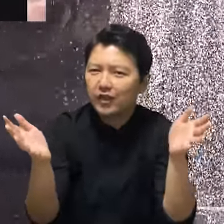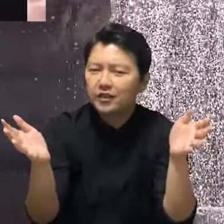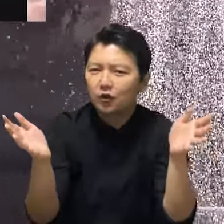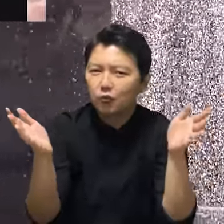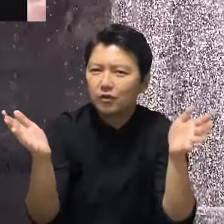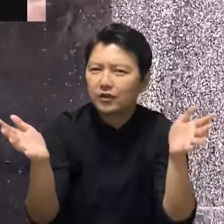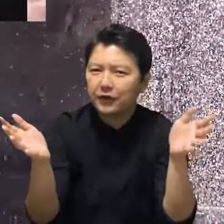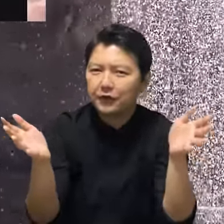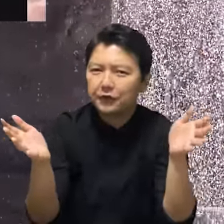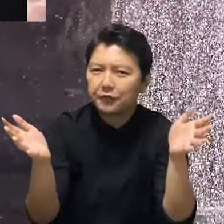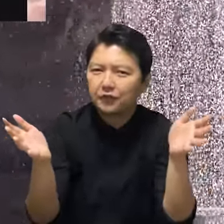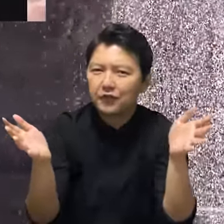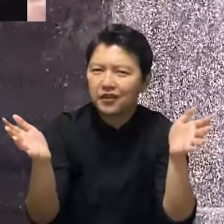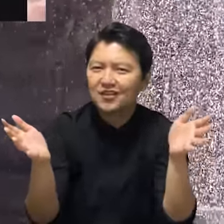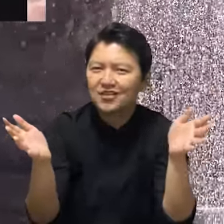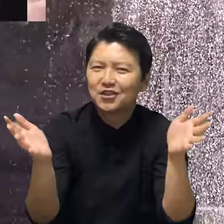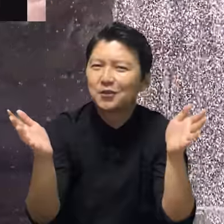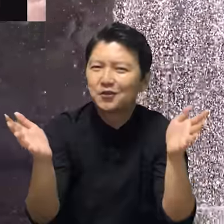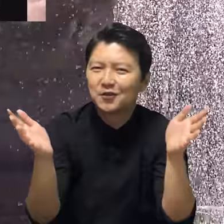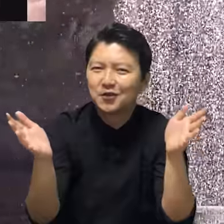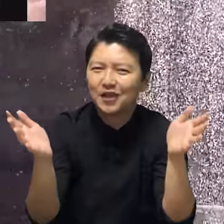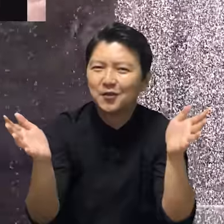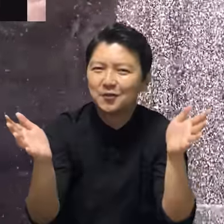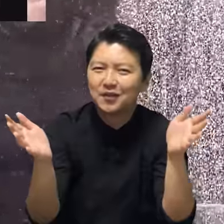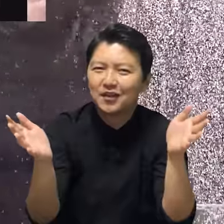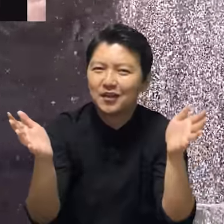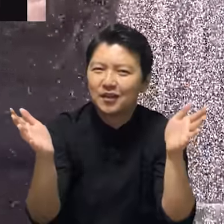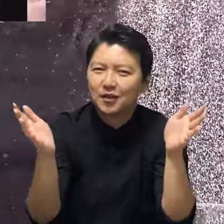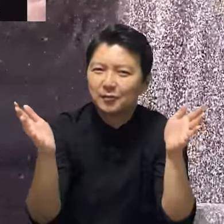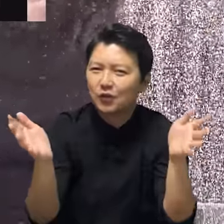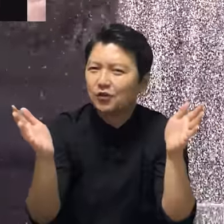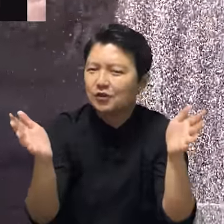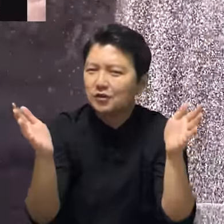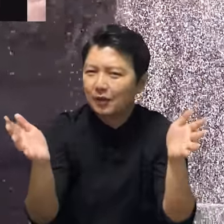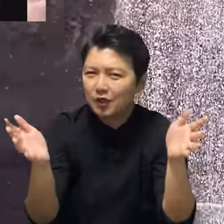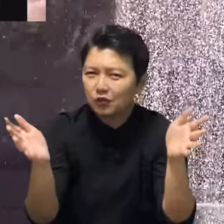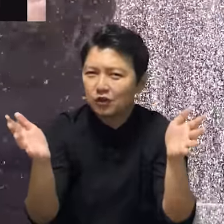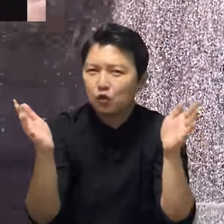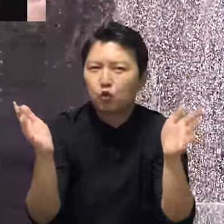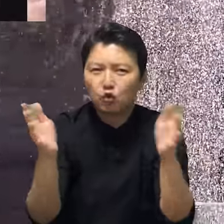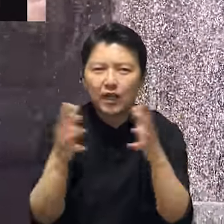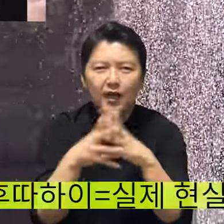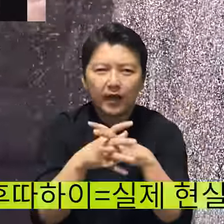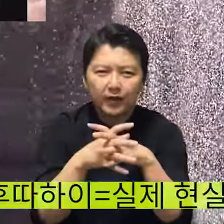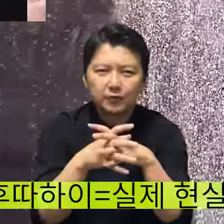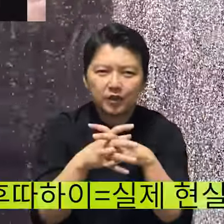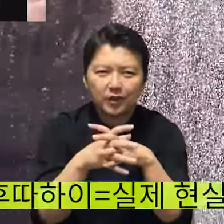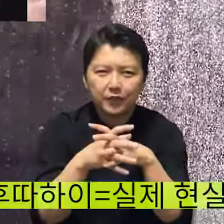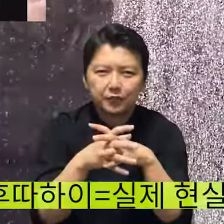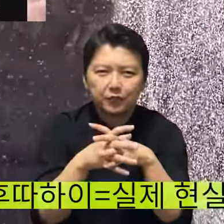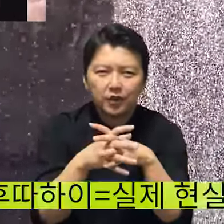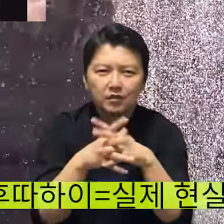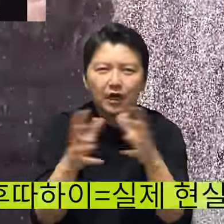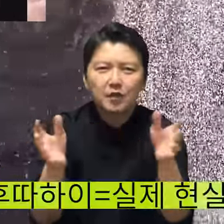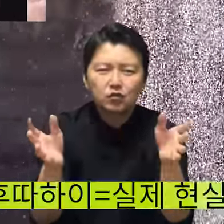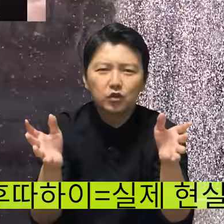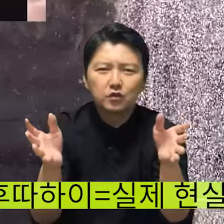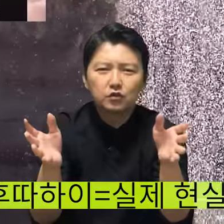러옌이라고 불렀대요. 칭어들도 참. 바로 이 드라마 중인 호다하이입니다. 드라마 중에서는